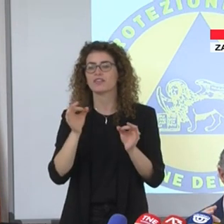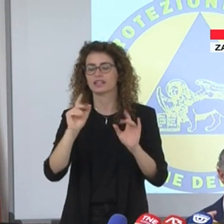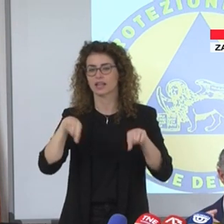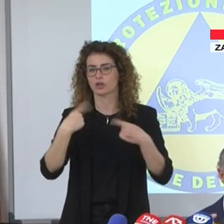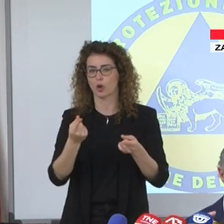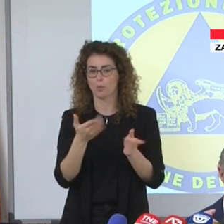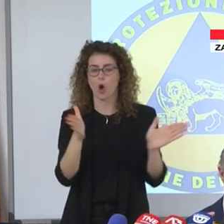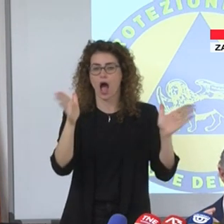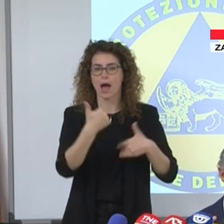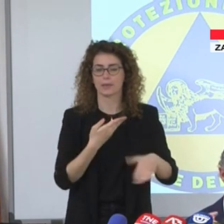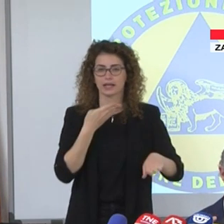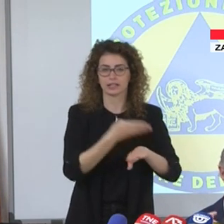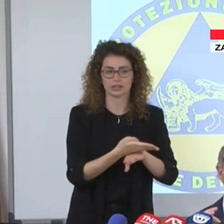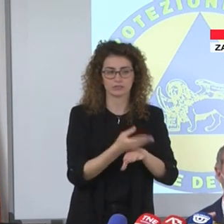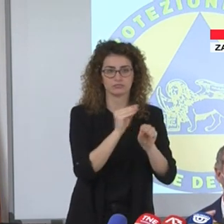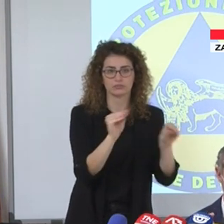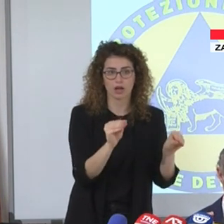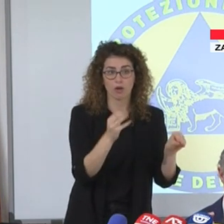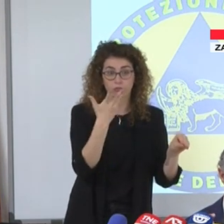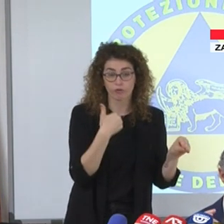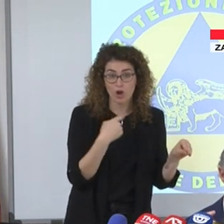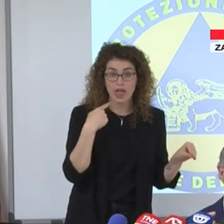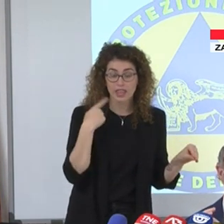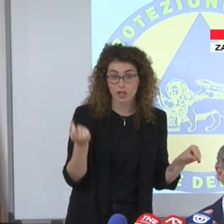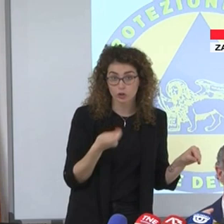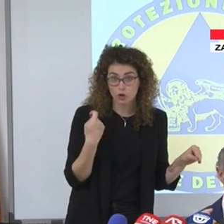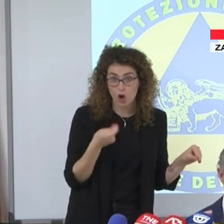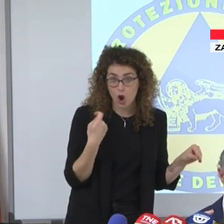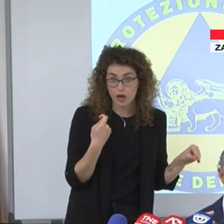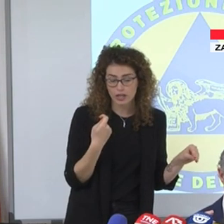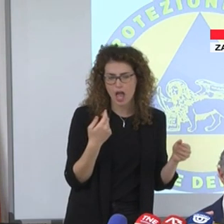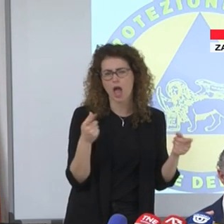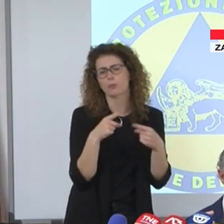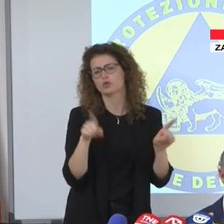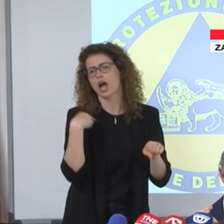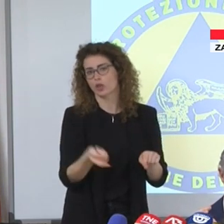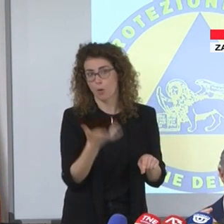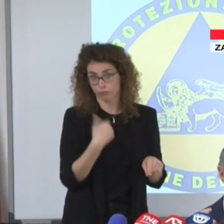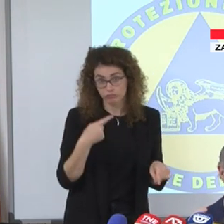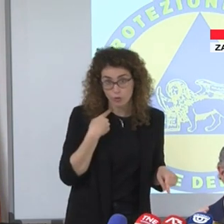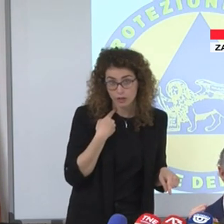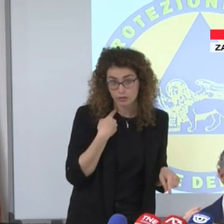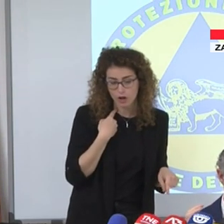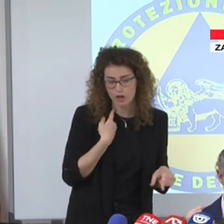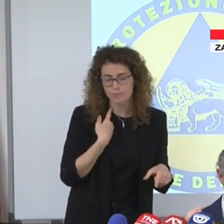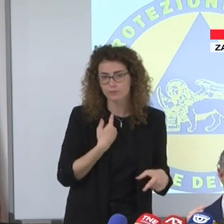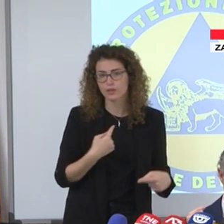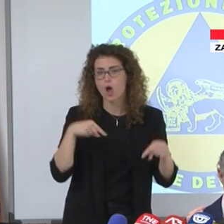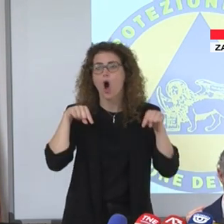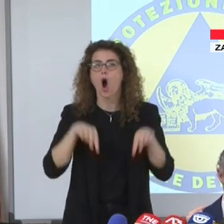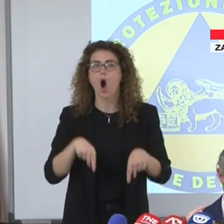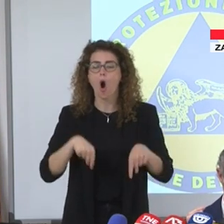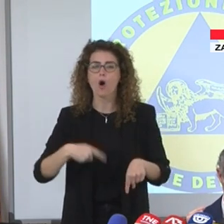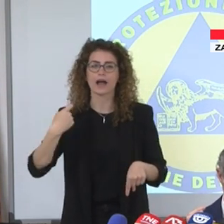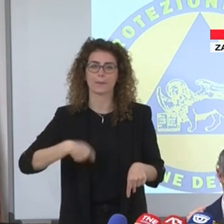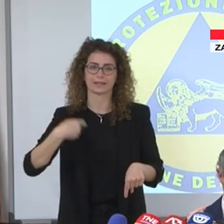camerino domandandoci se volevamo delle troie per il post concerto. Ora è il nostro